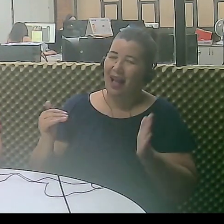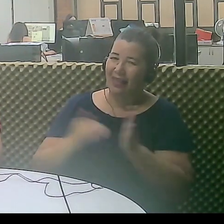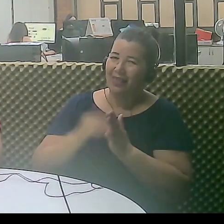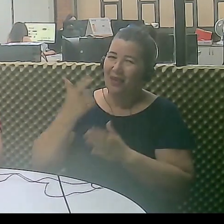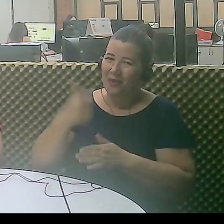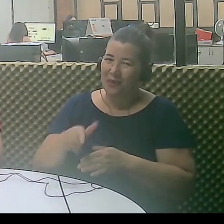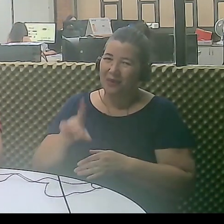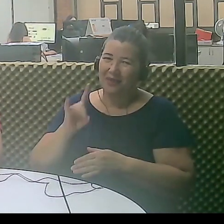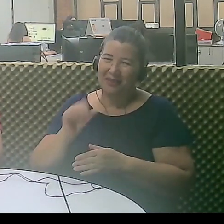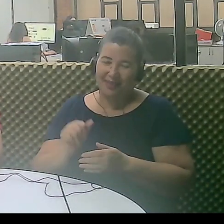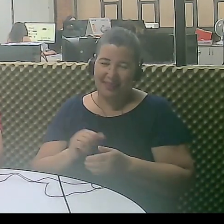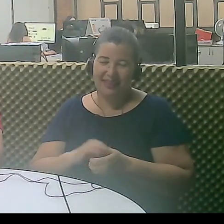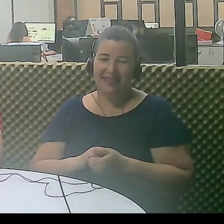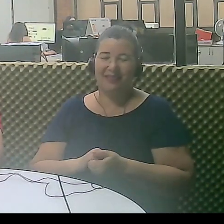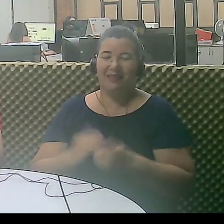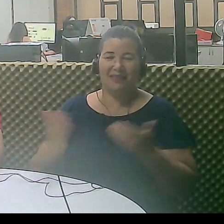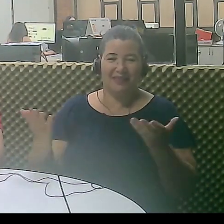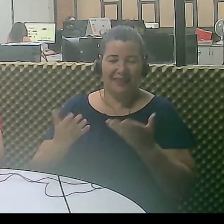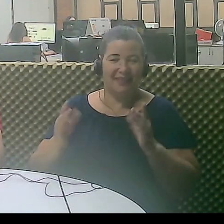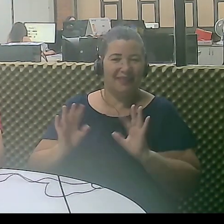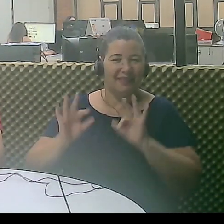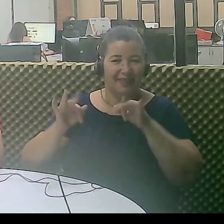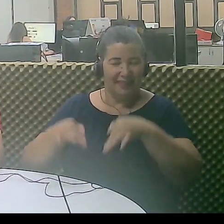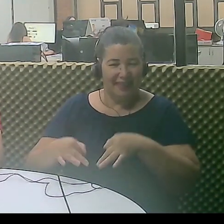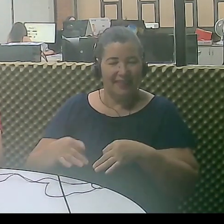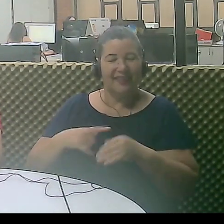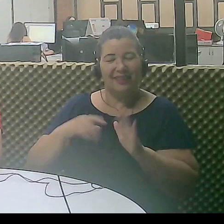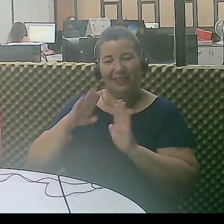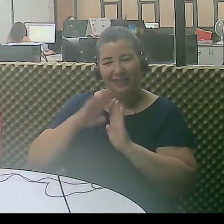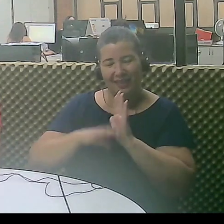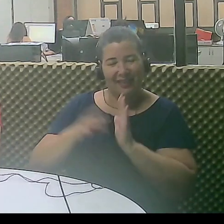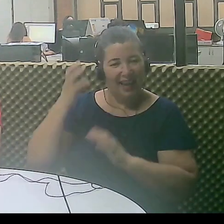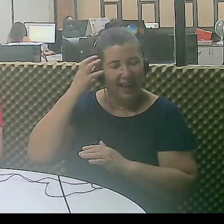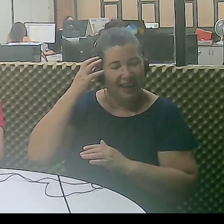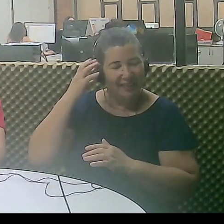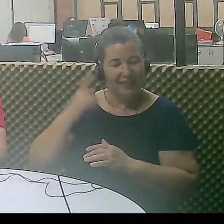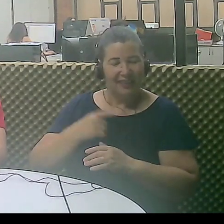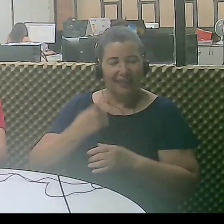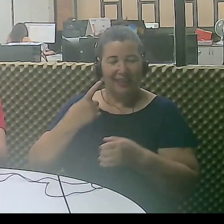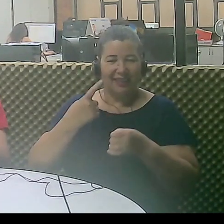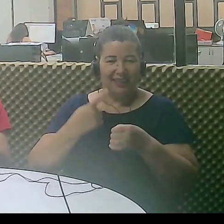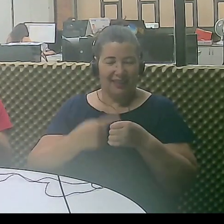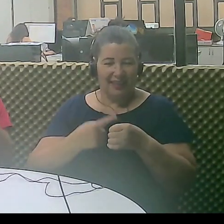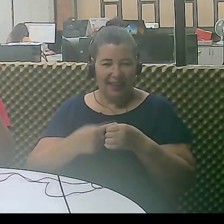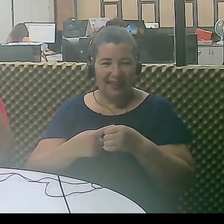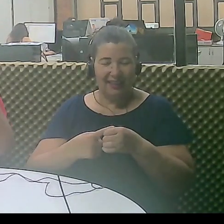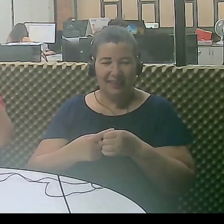próxima. Fica por aqui mais uma edição do programa da Rádio Nossa Cidade.